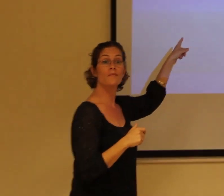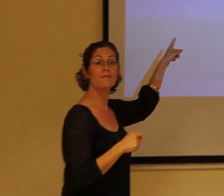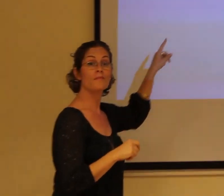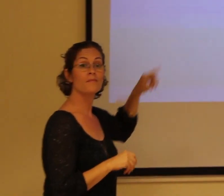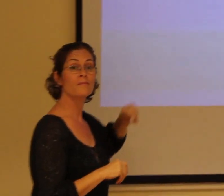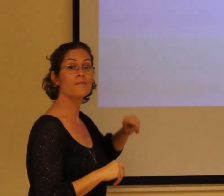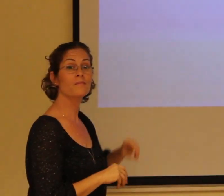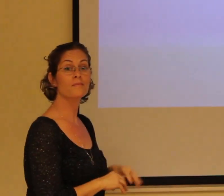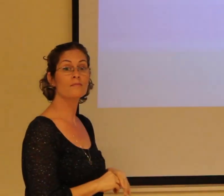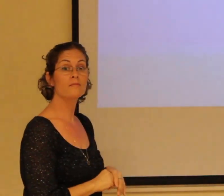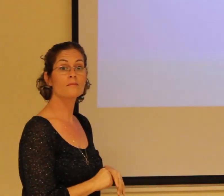אנשים חרשים ומילמים?